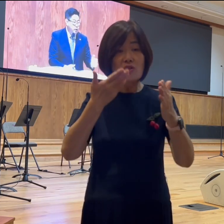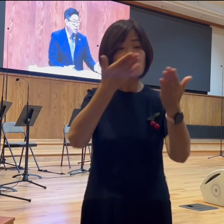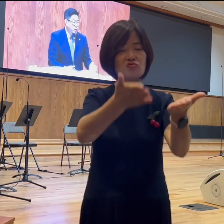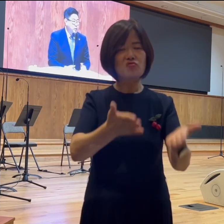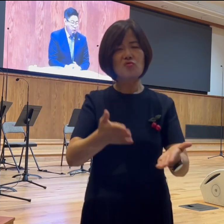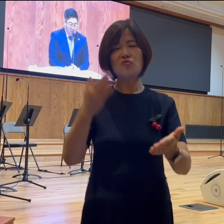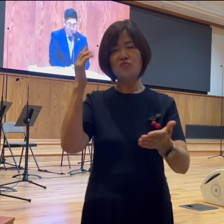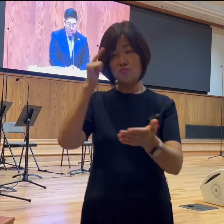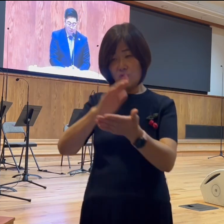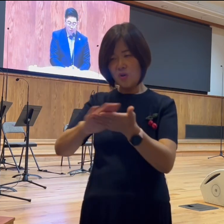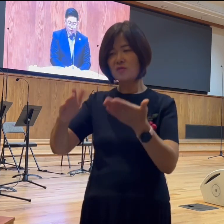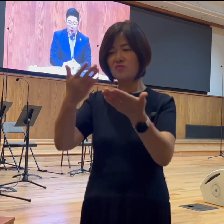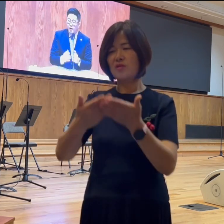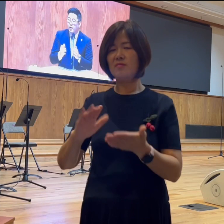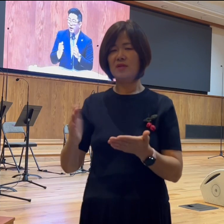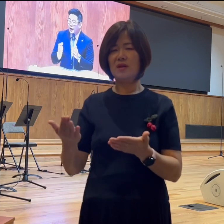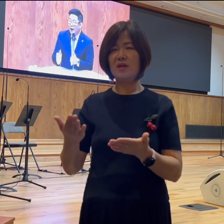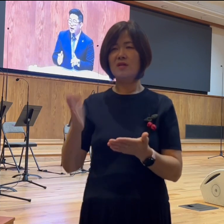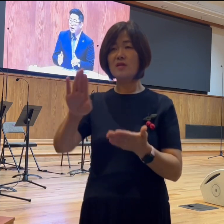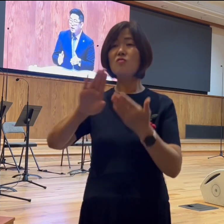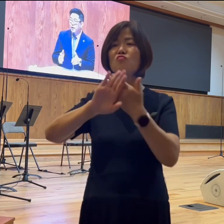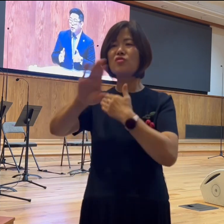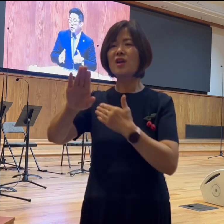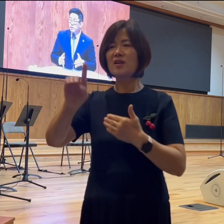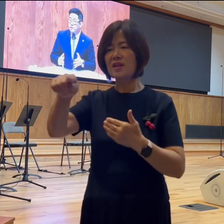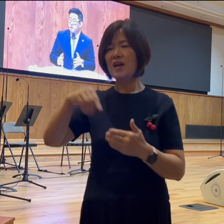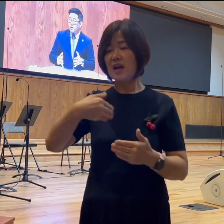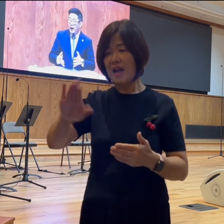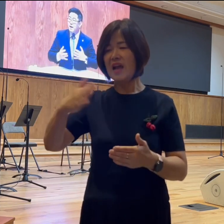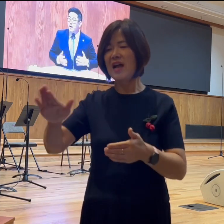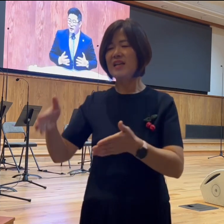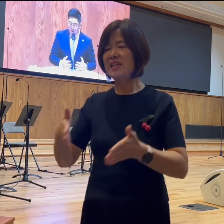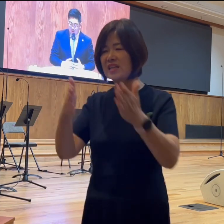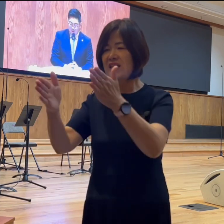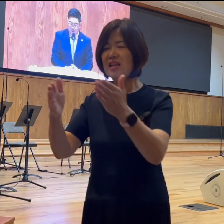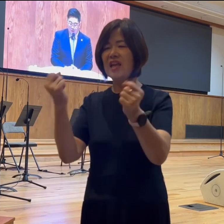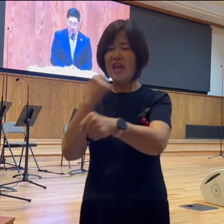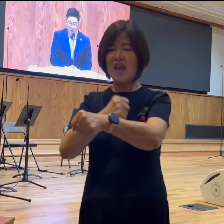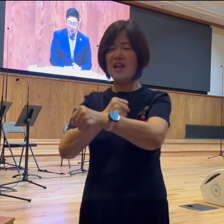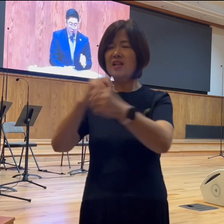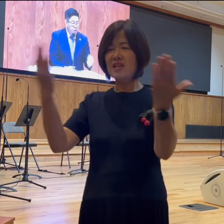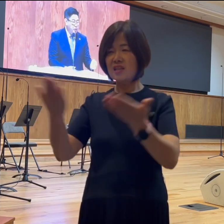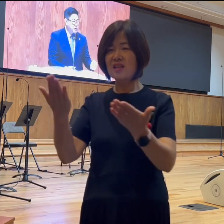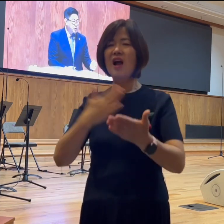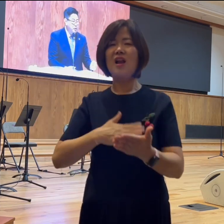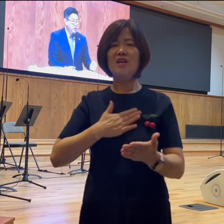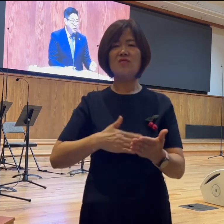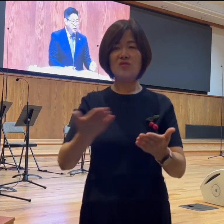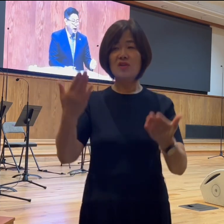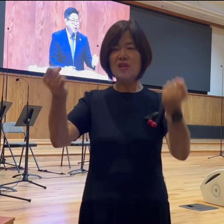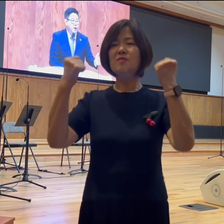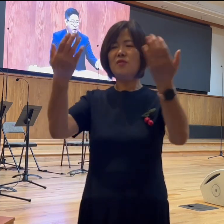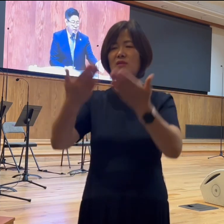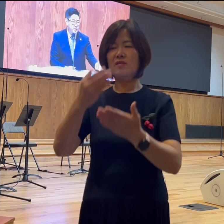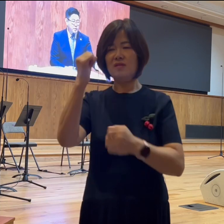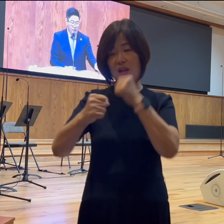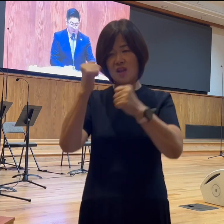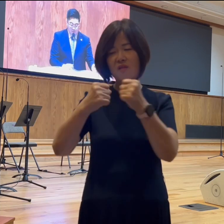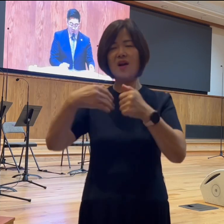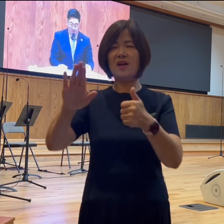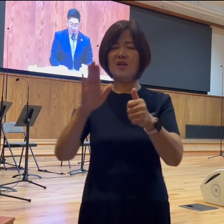난 다음에 어떻게 돼요? 그가 가야 할 길이 있다는 것을 알게 하시고 힘을 얻어서 달려가게